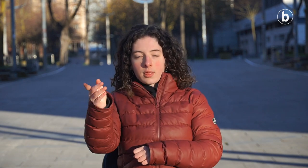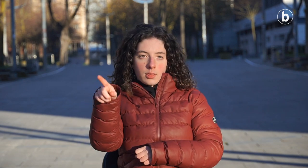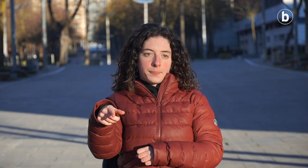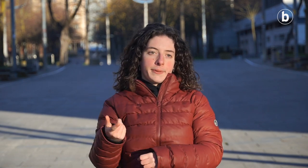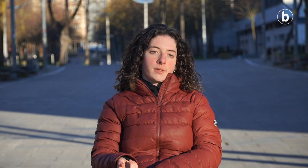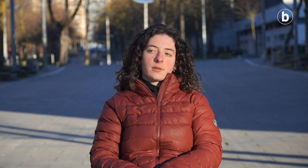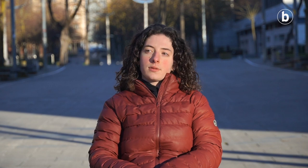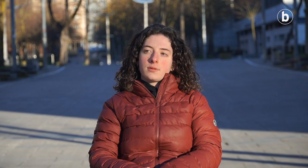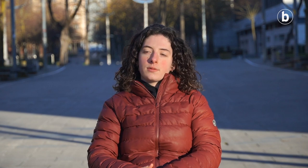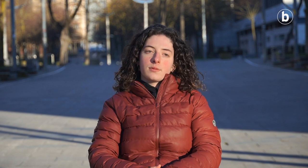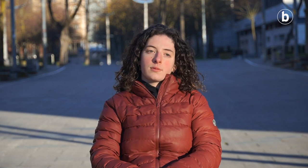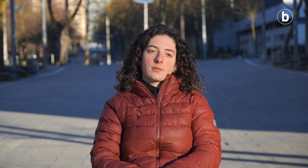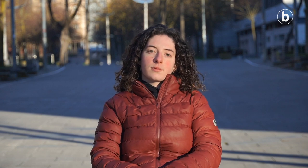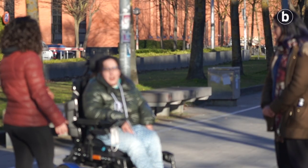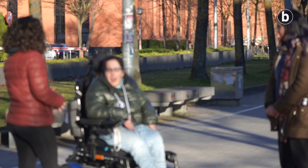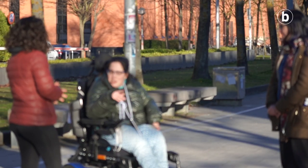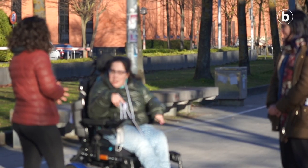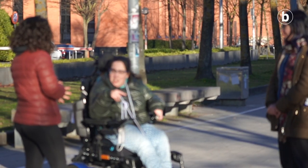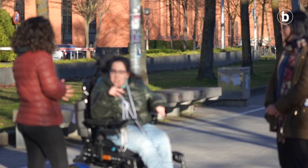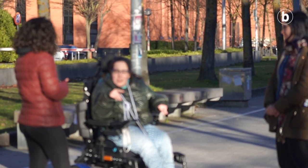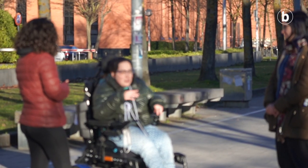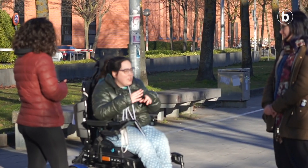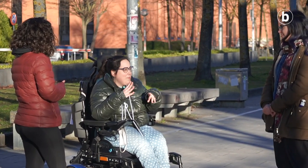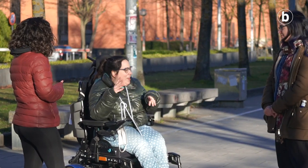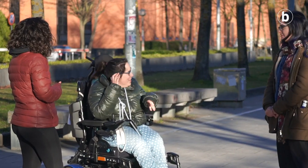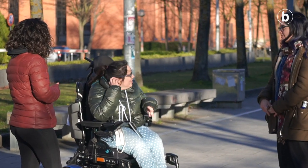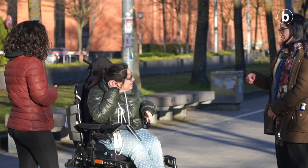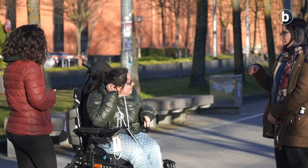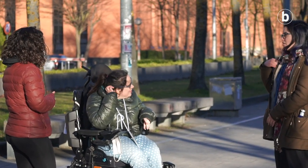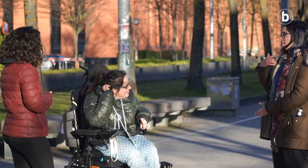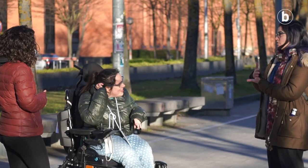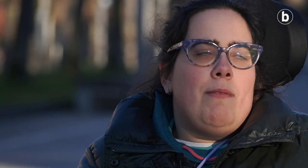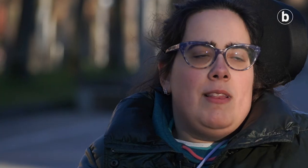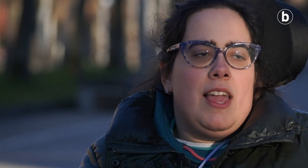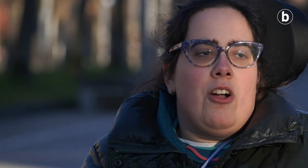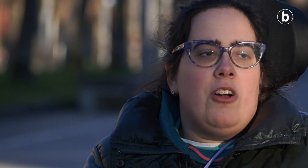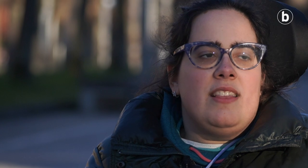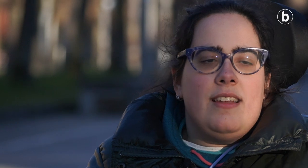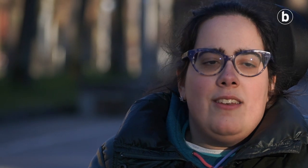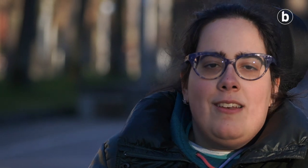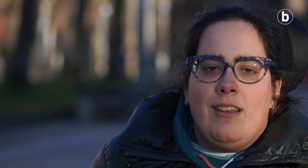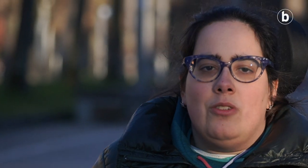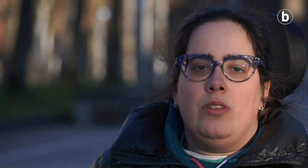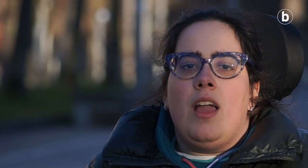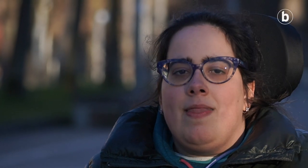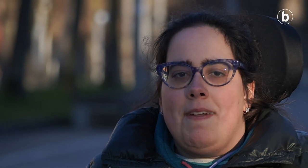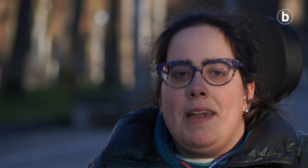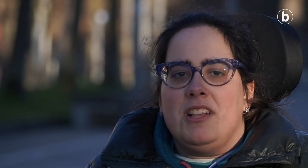dau, afektatzen digula bai guri, eta lehenengo kontaktu hori izaten dagoen pertsonari bebai. Nik gogoratzen dut